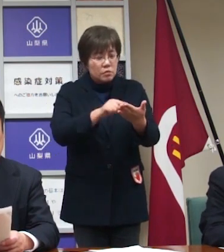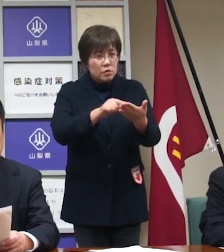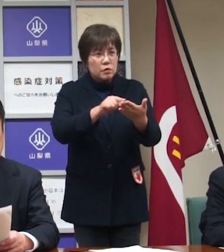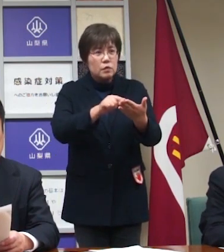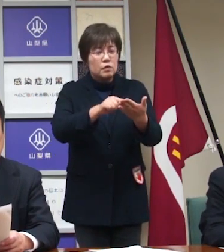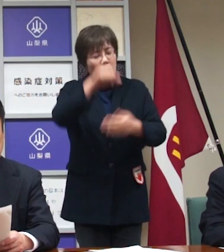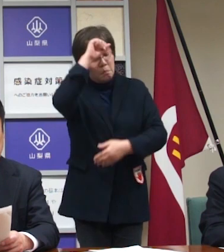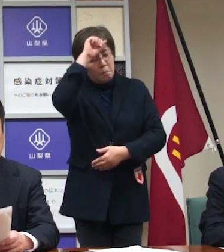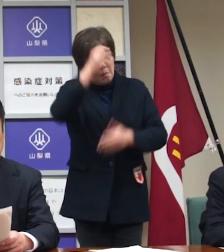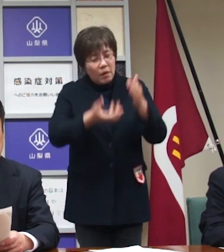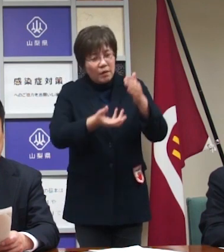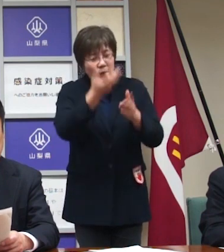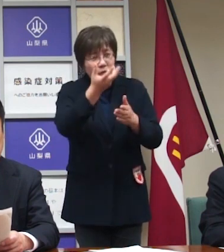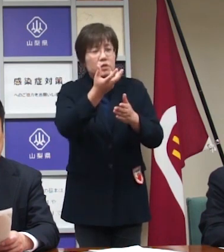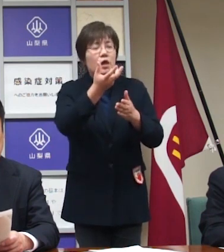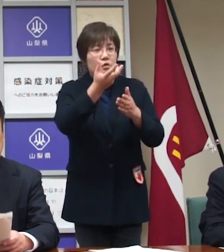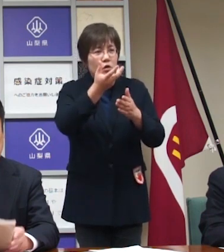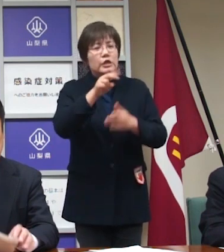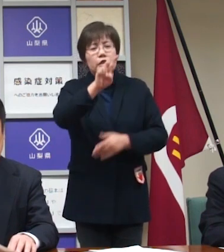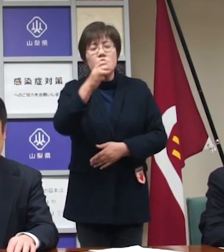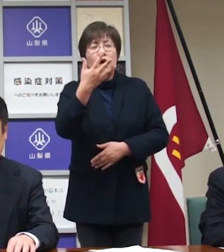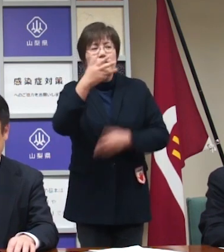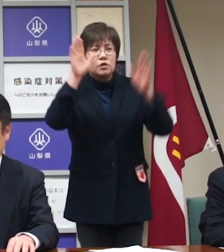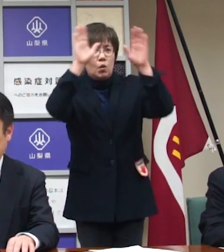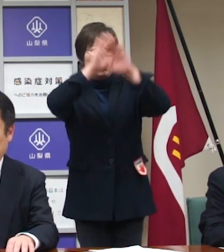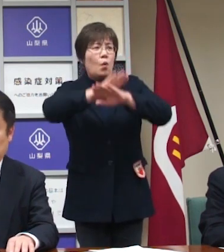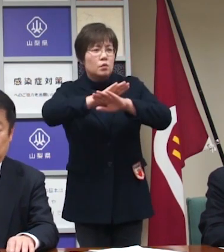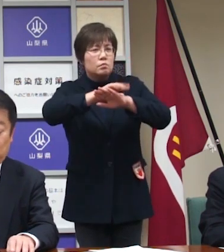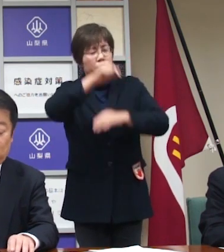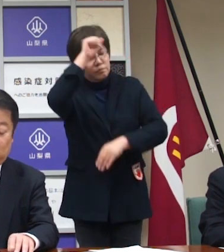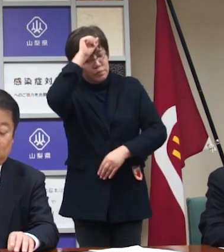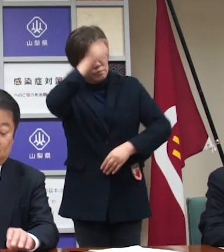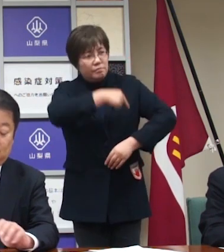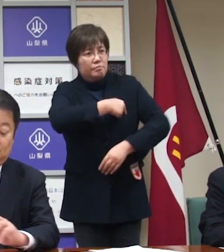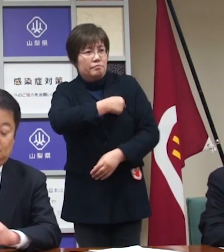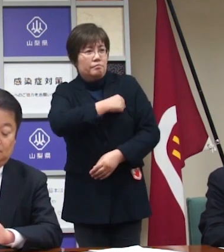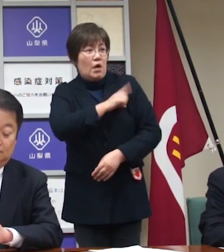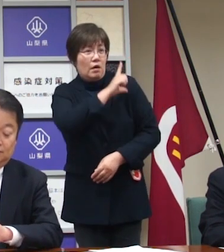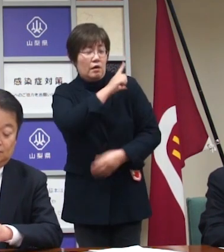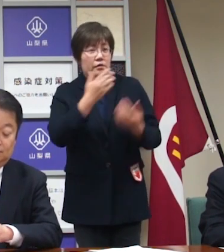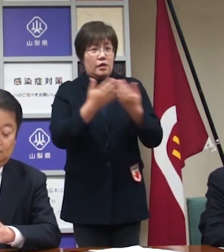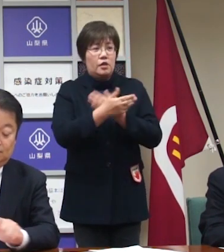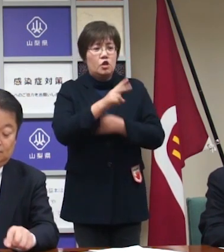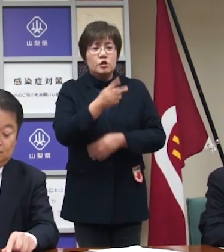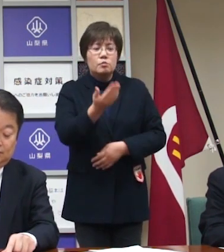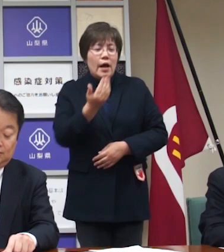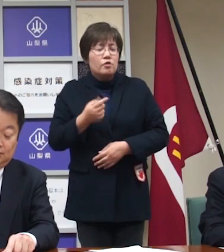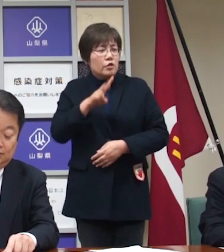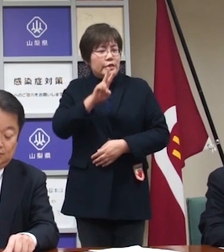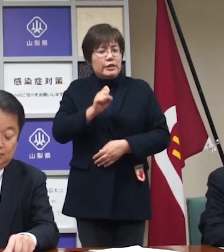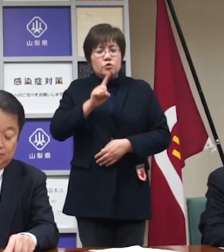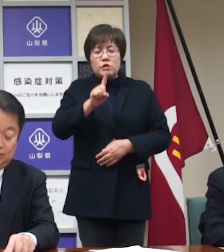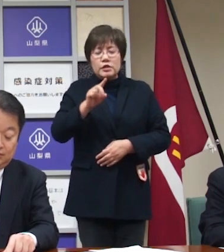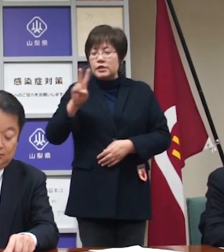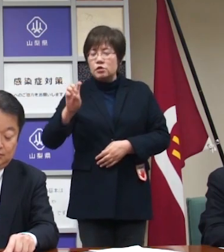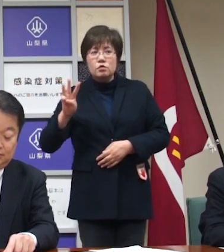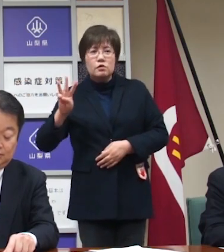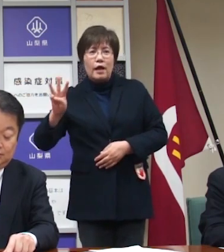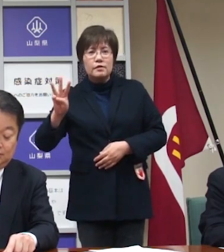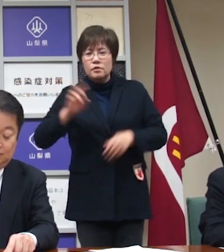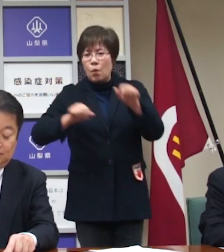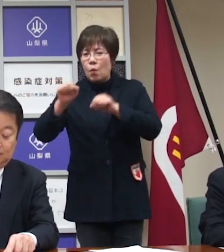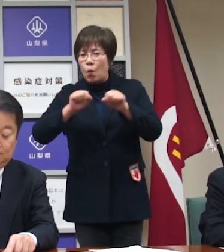のは2月28日の夜からですから、21日、3日のその行動